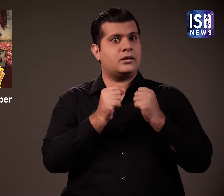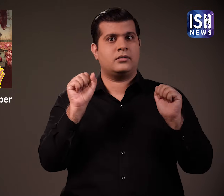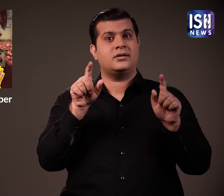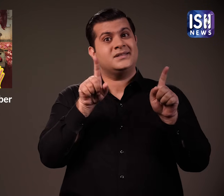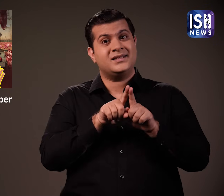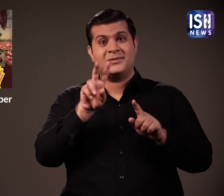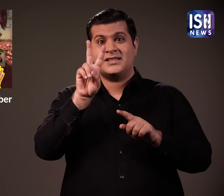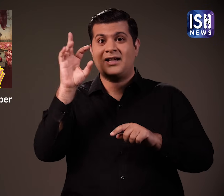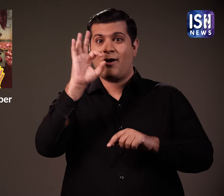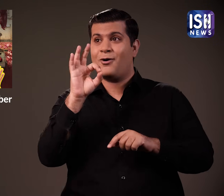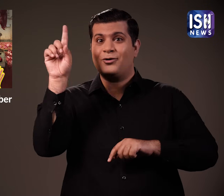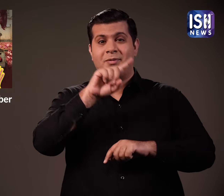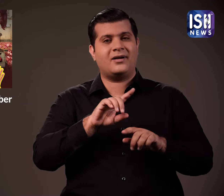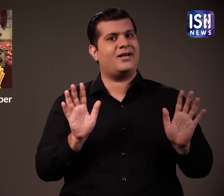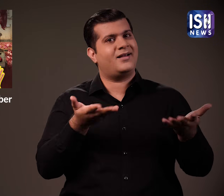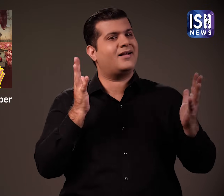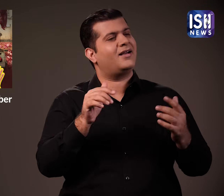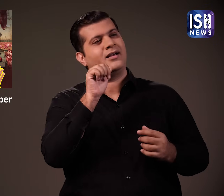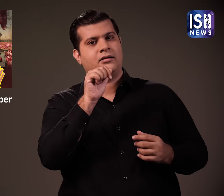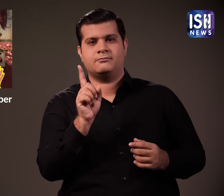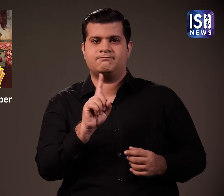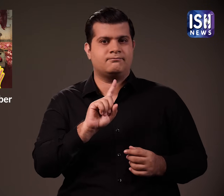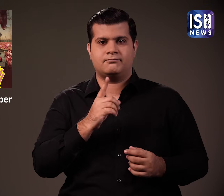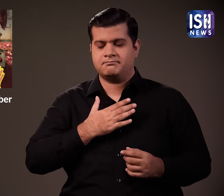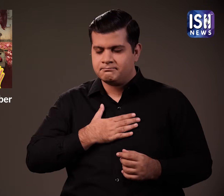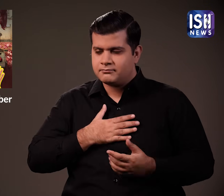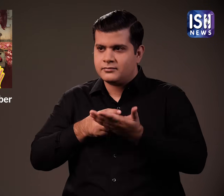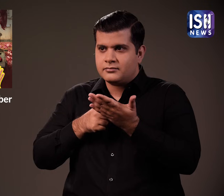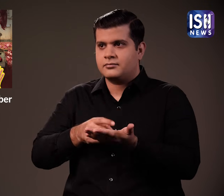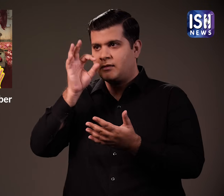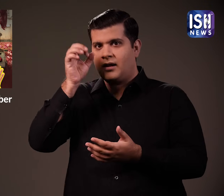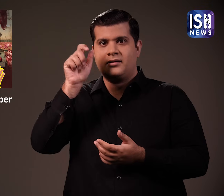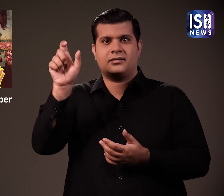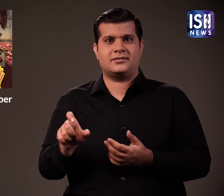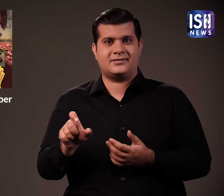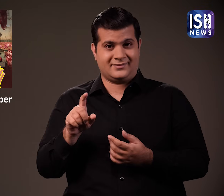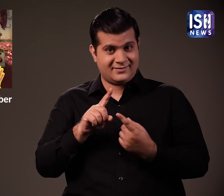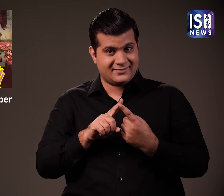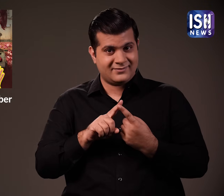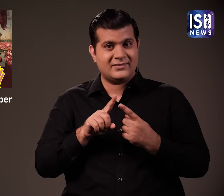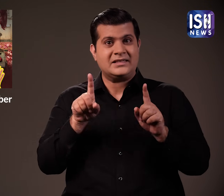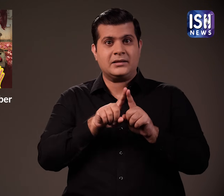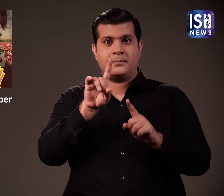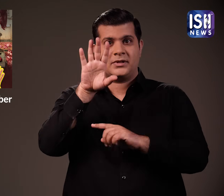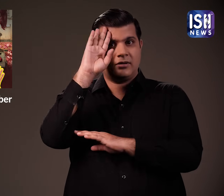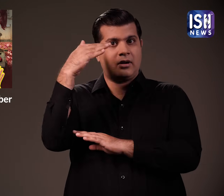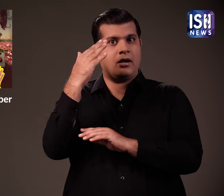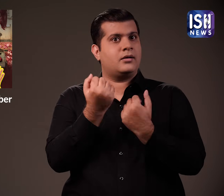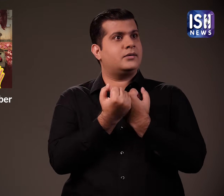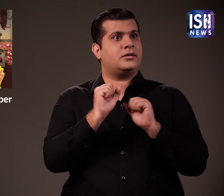उनके बलिदान का सम्मान करने के लिए 2 अक्टूबर को शराब की बिक्री प्रतिबंदित है 15 अगस को सुतंड़ता